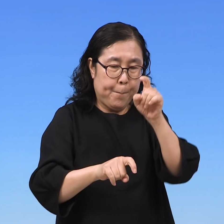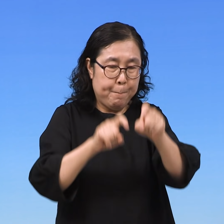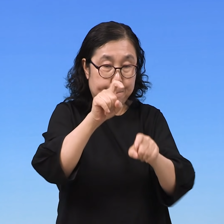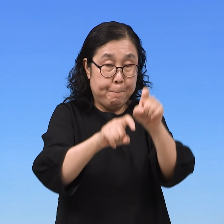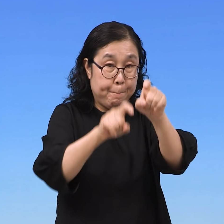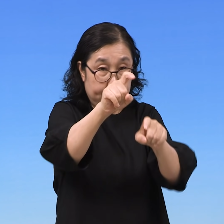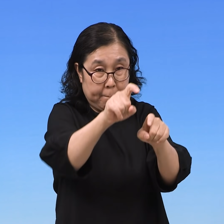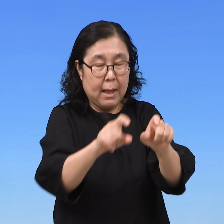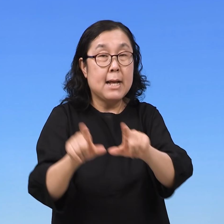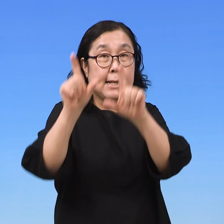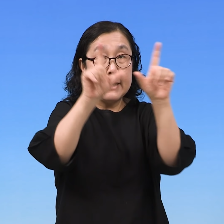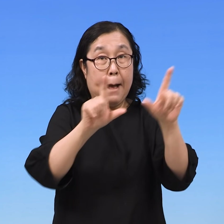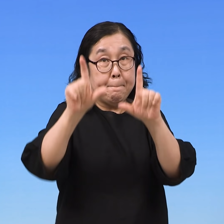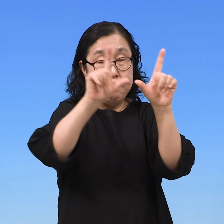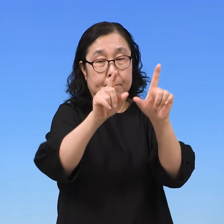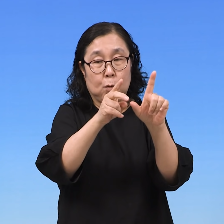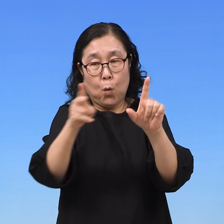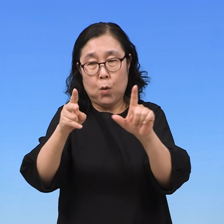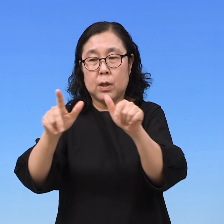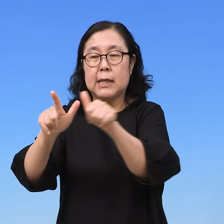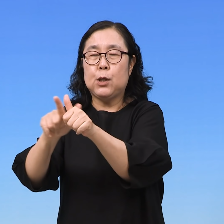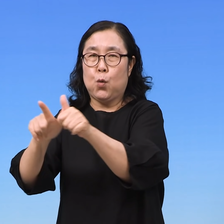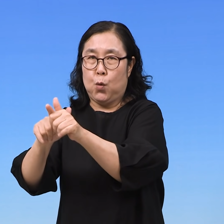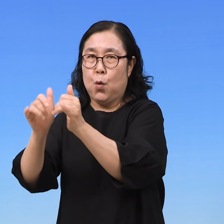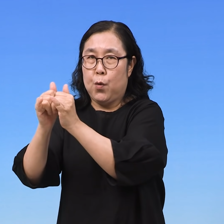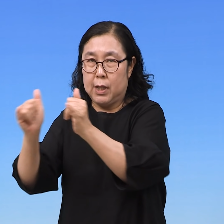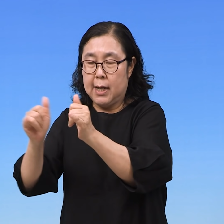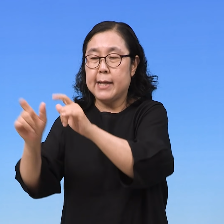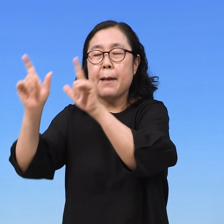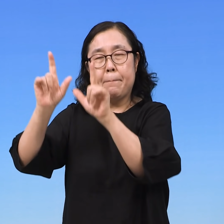이게 그리스도인들의 삶입니다.